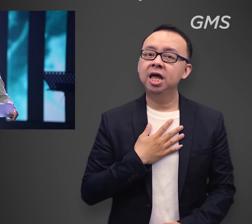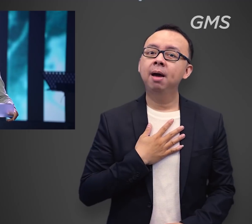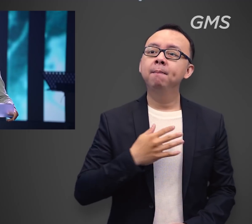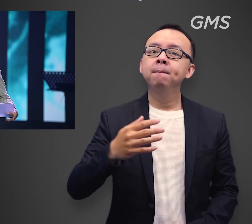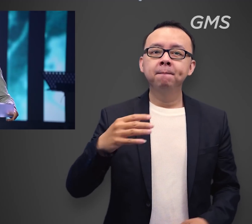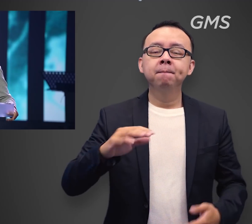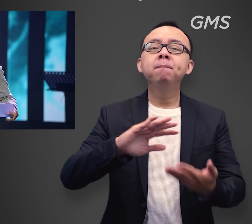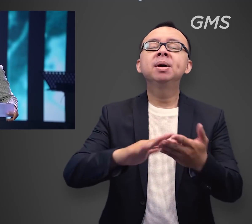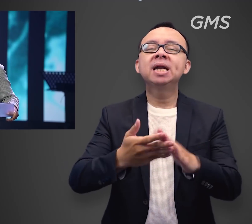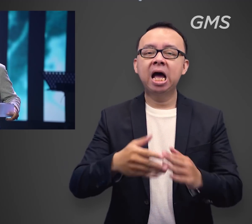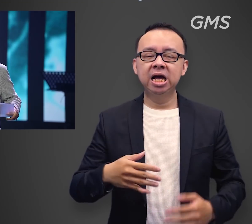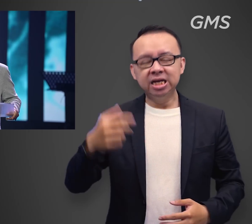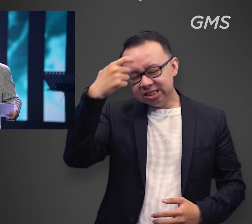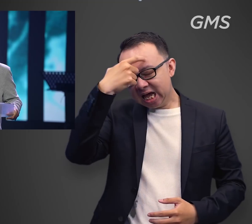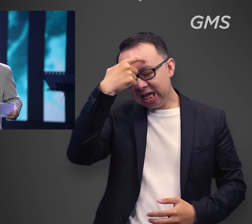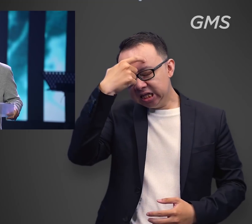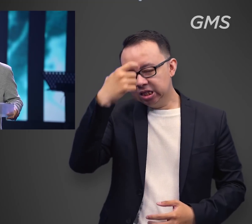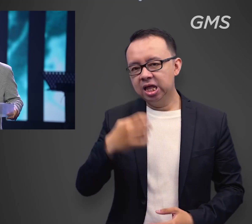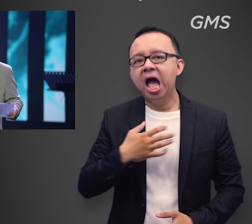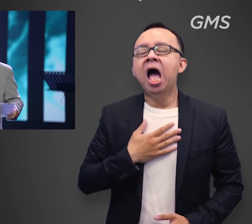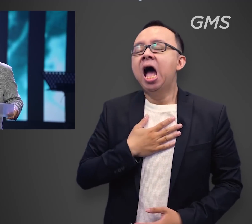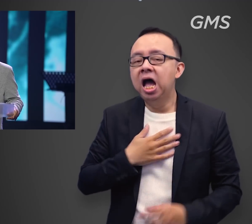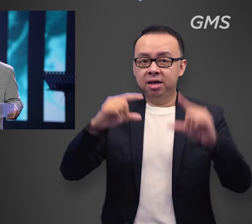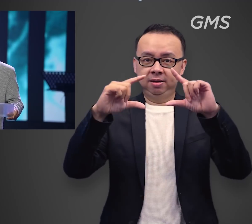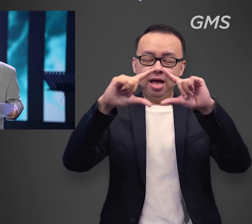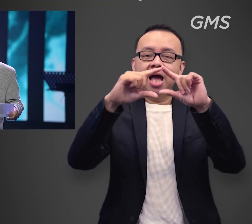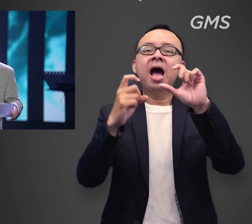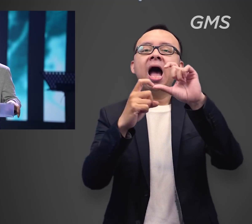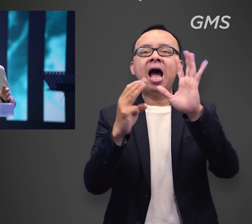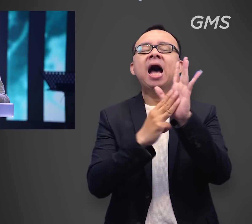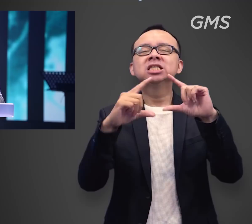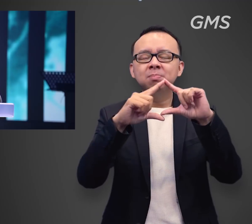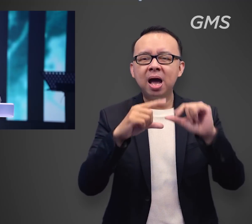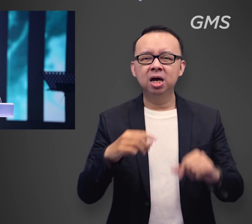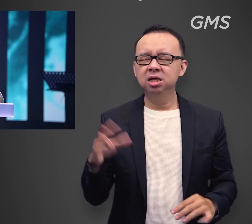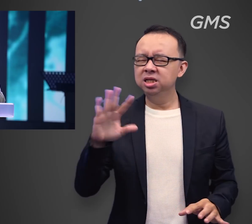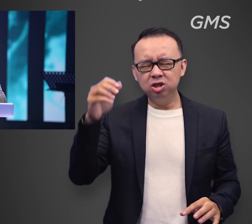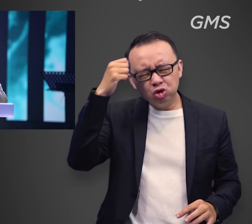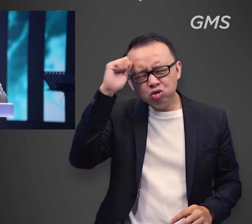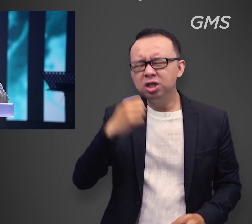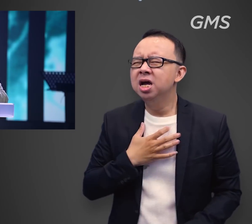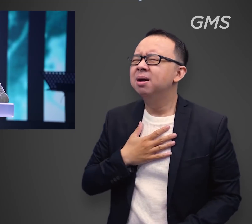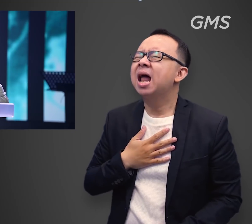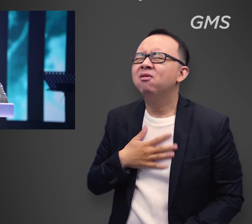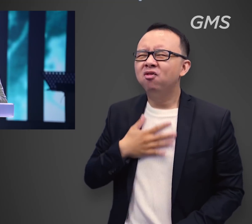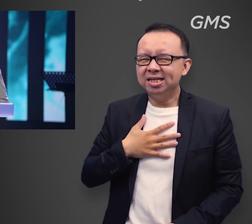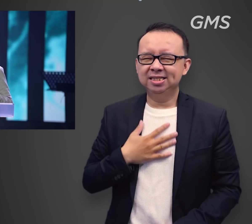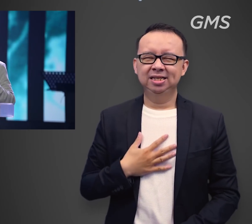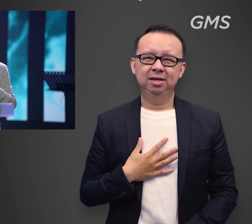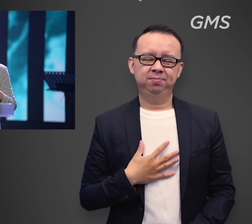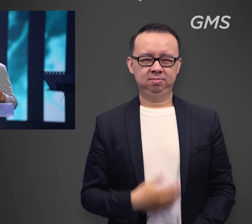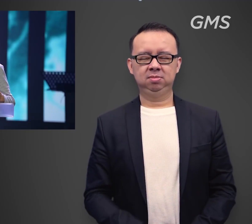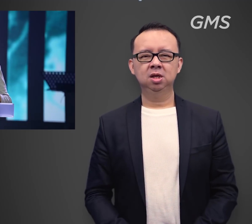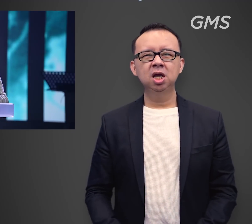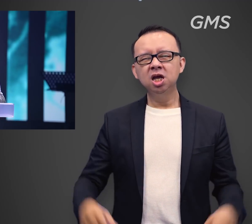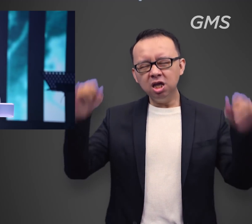asma, nggak bisa nafas dengan baik. Ada banyak hal yang mungkin iblis mau merancangkan kebinasaan buat